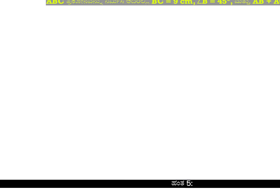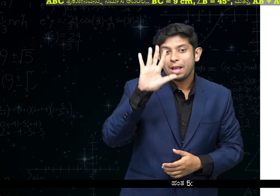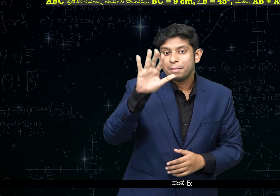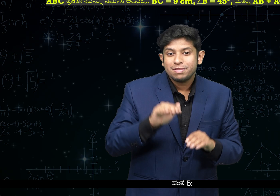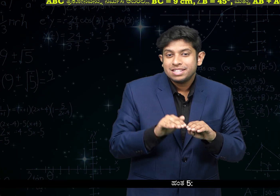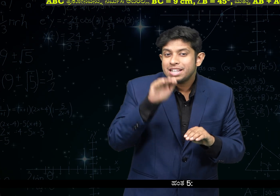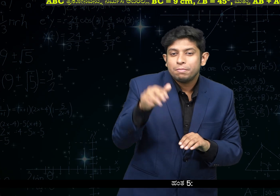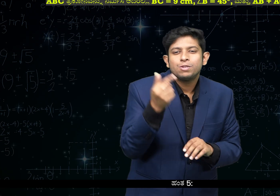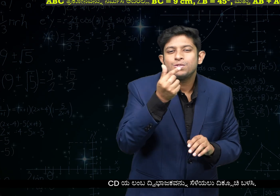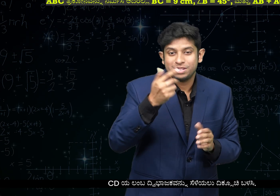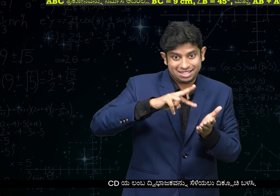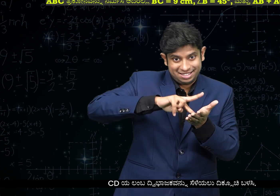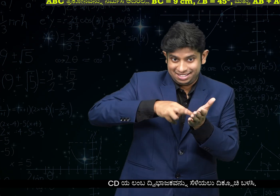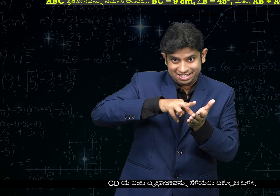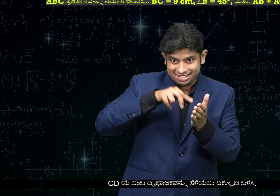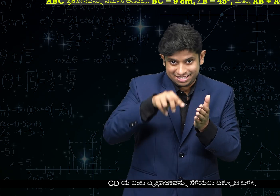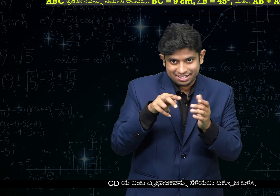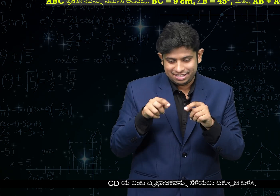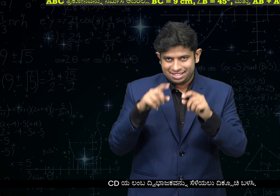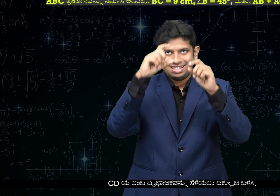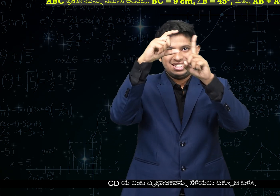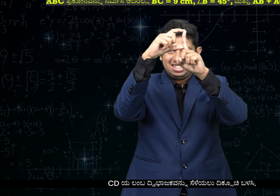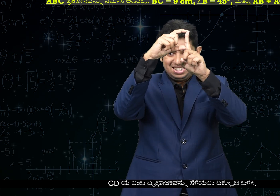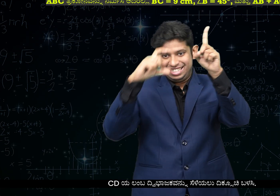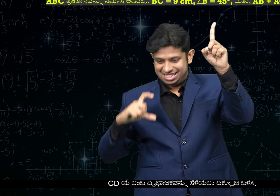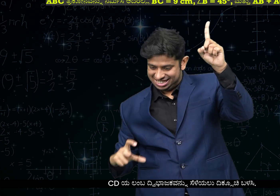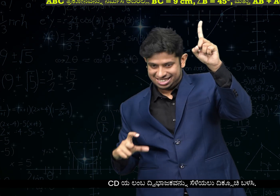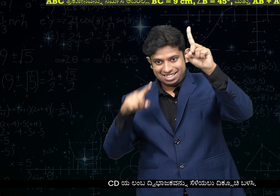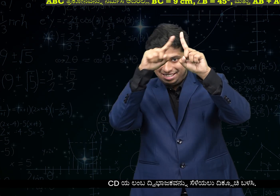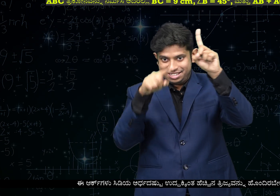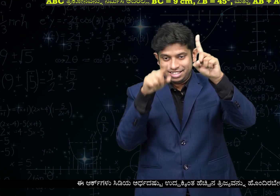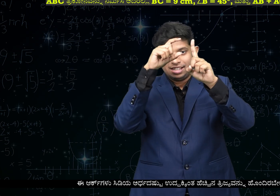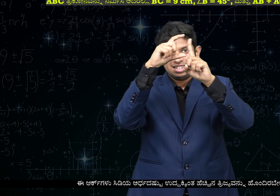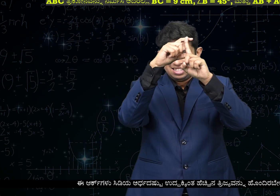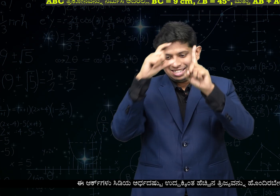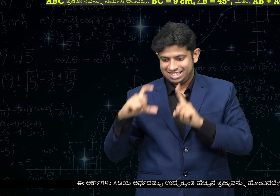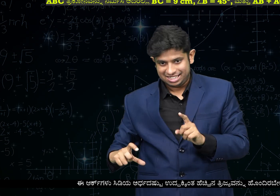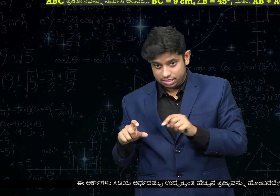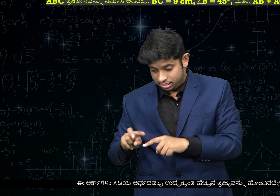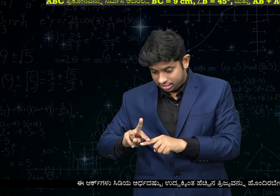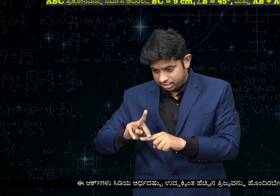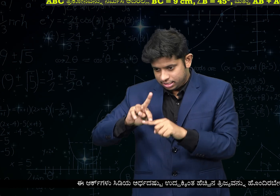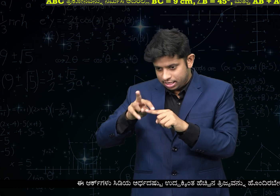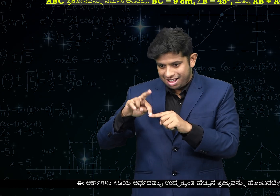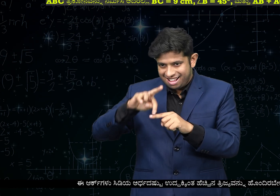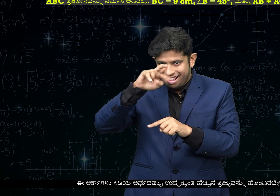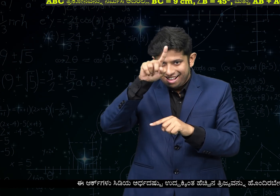ಹಂತ 5. ಸಿಡಿಯ ಲಂಬ ದ್ವಿಭಾಜಕವನ್ನು ಸೆಳೆಯಲು ದಿಕ್ಸೂಚಿ ಬಳಸಿ. ಈ ಆರ್ಕ್ಗಳು ಸಿಡಿಯ ಅರ್ಧದಷ್ಟು ಉದ್ದಕ್ಕಿಂತ